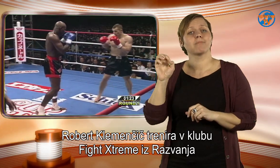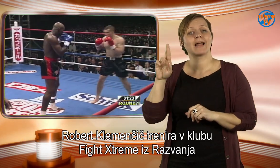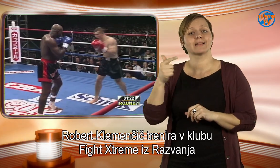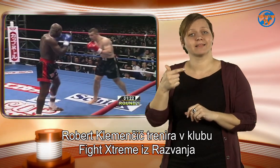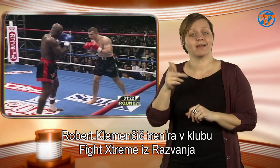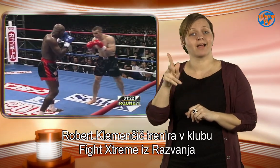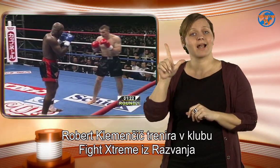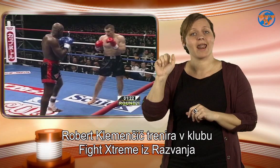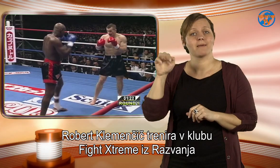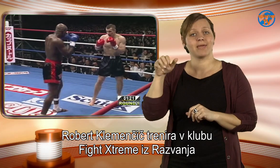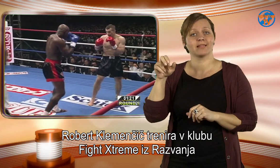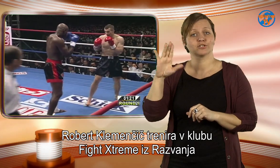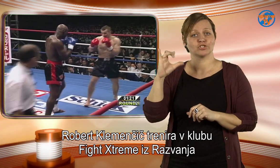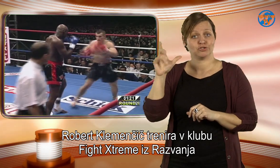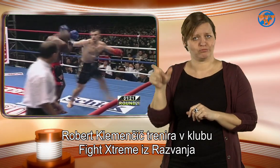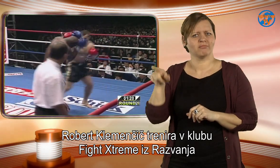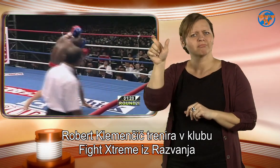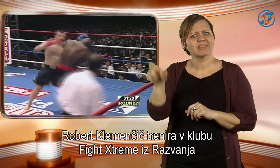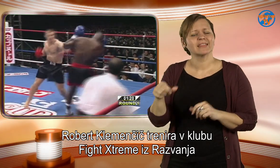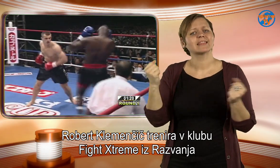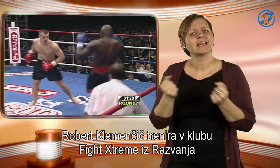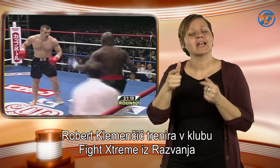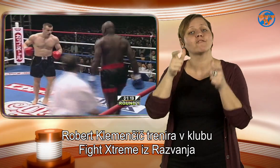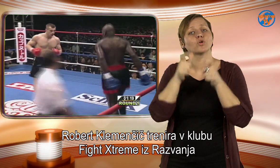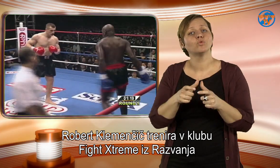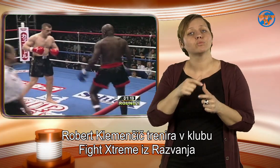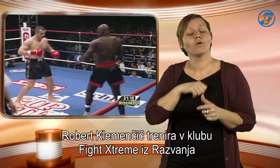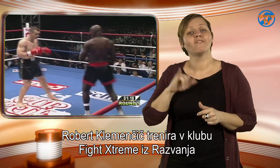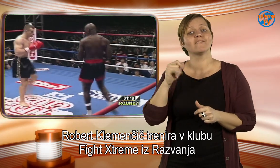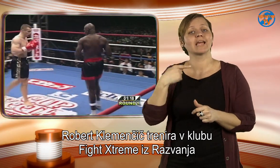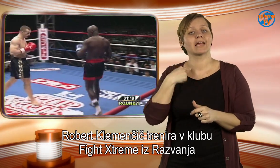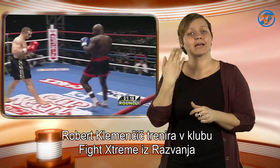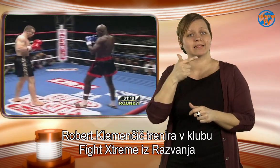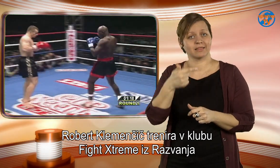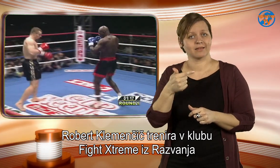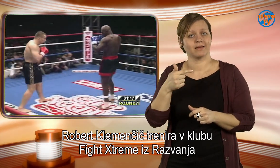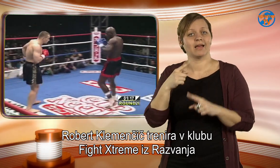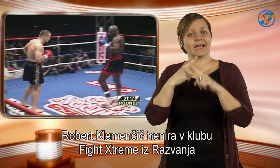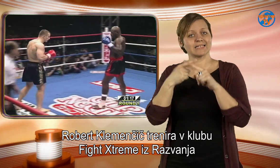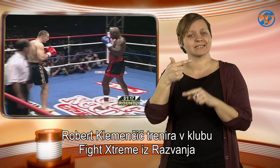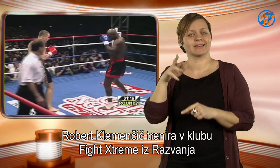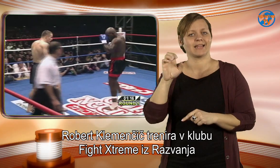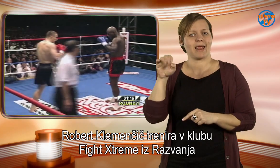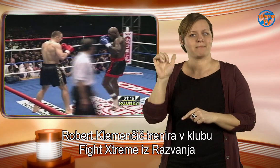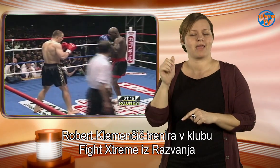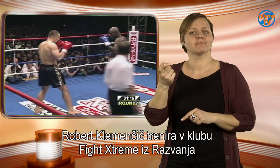Robert Klemenčič trenira v klubu Fight Extreme iz Razvanja pod vodstvom trenerja Iva Žižka.